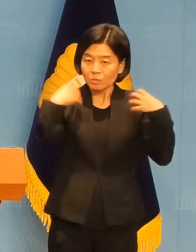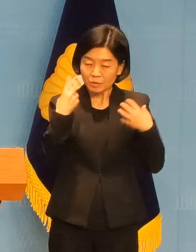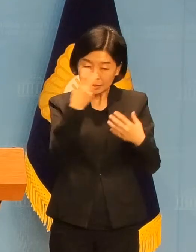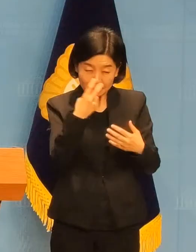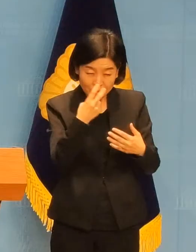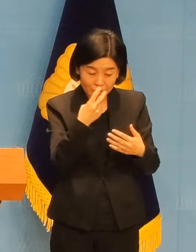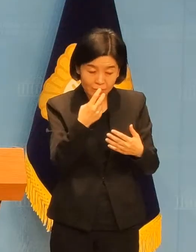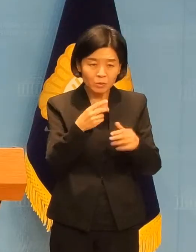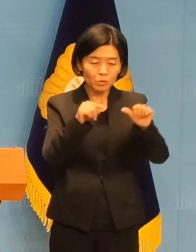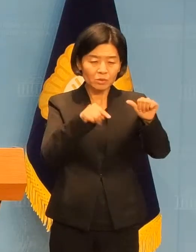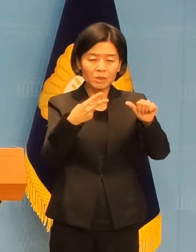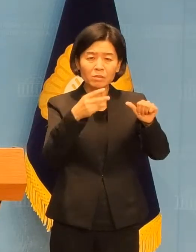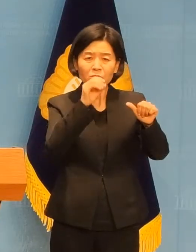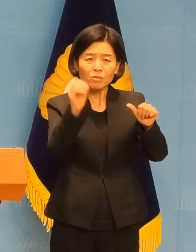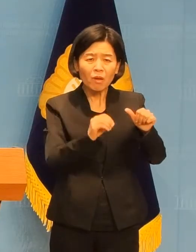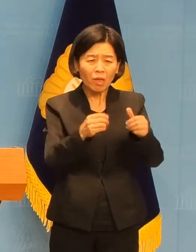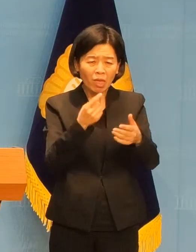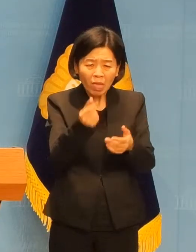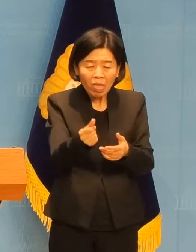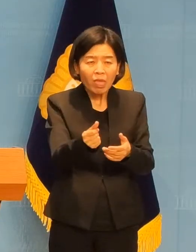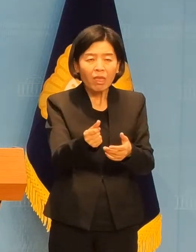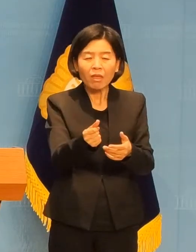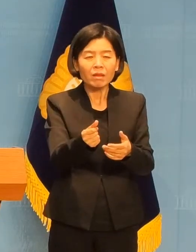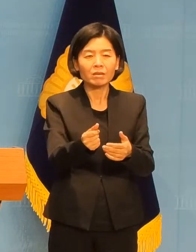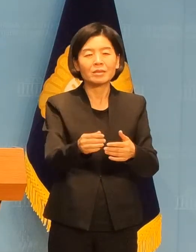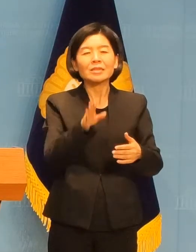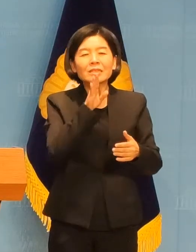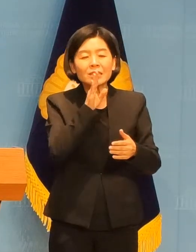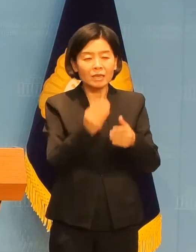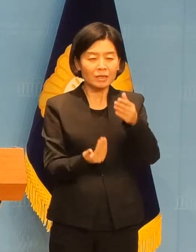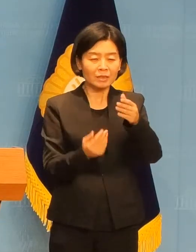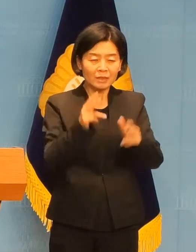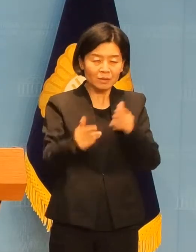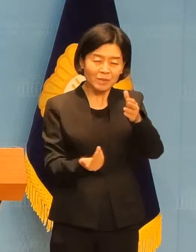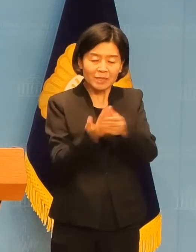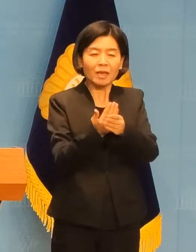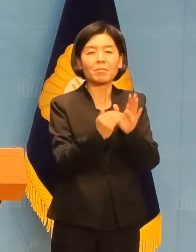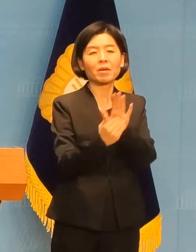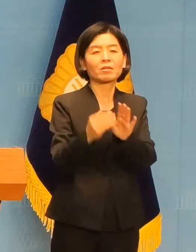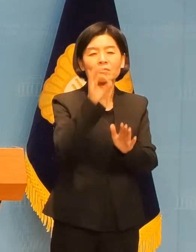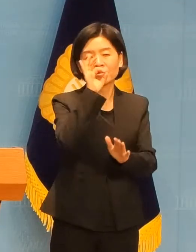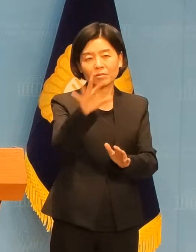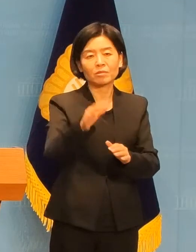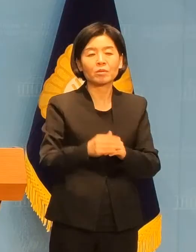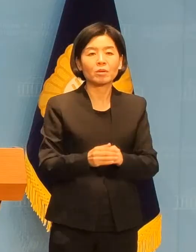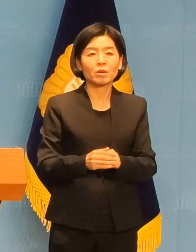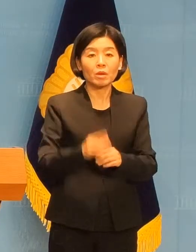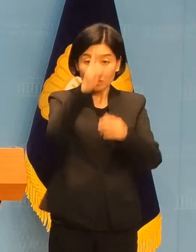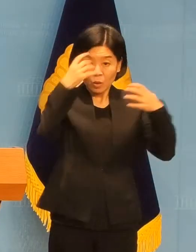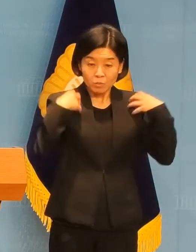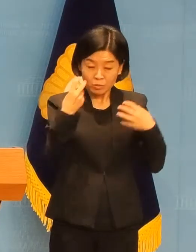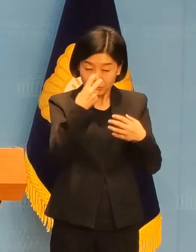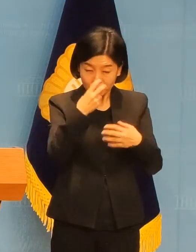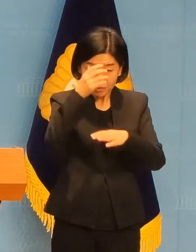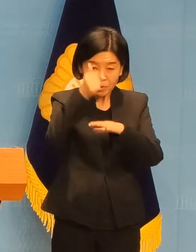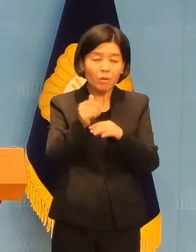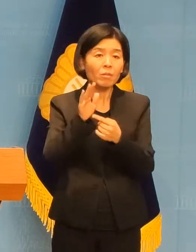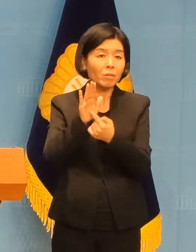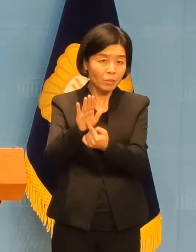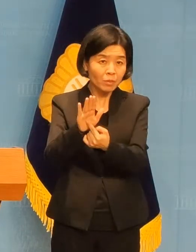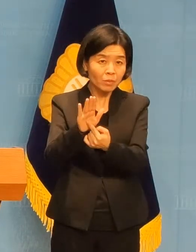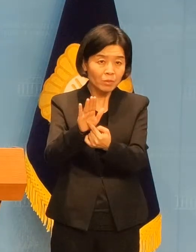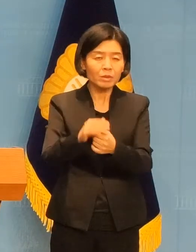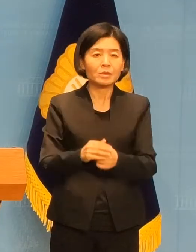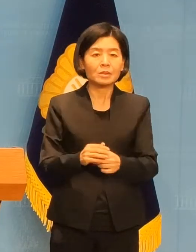없습니다. 정부의 건설 현장 불법 하도급 단속 결과가 오늘 발표되었습니다. 그러나 산재와의